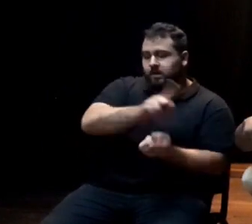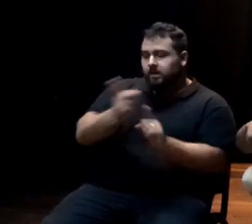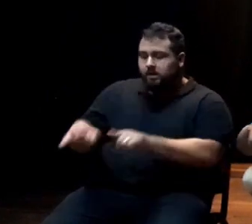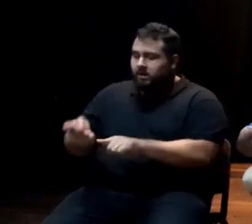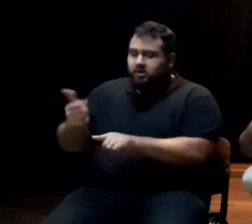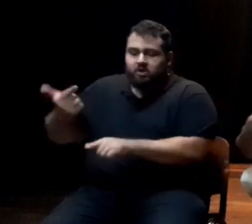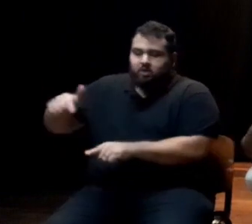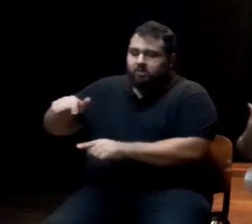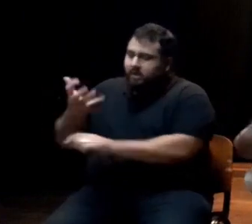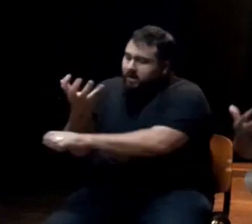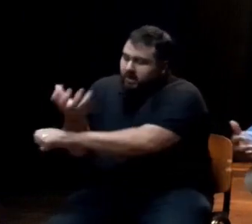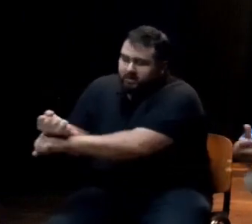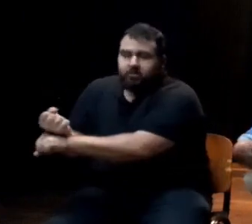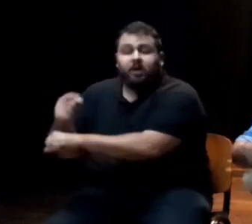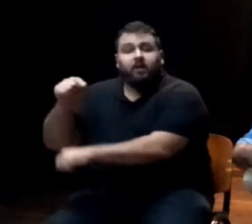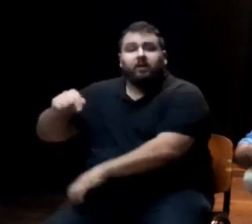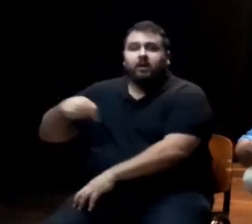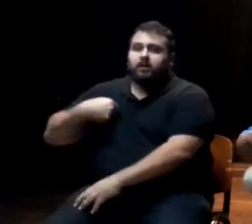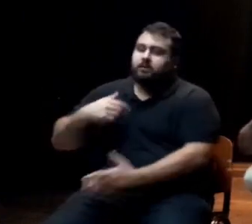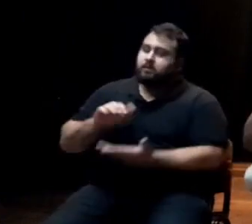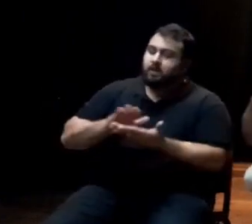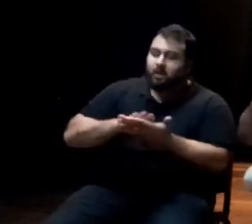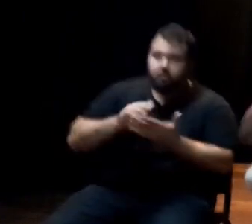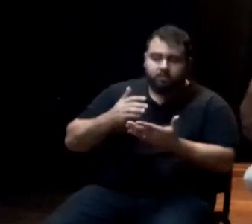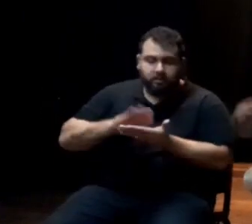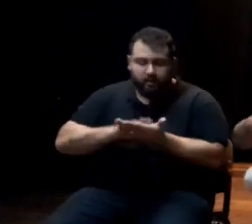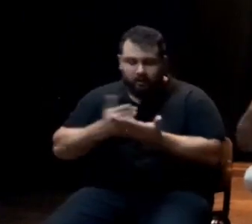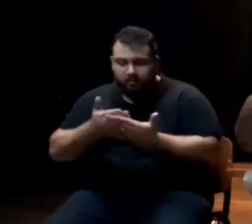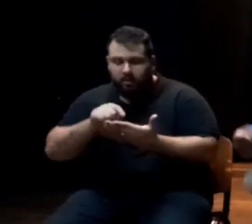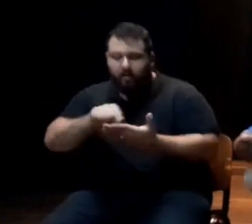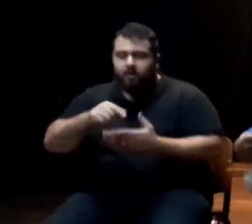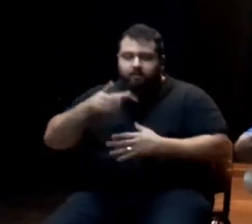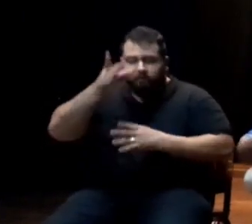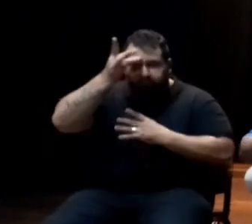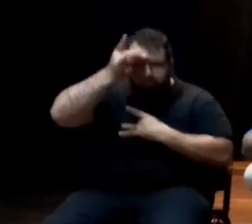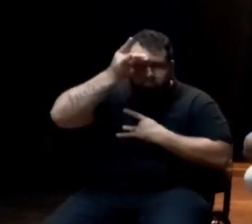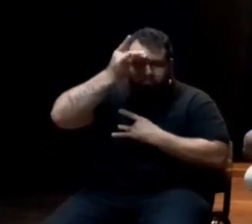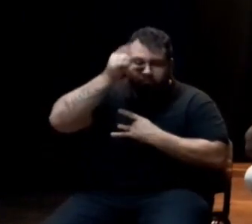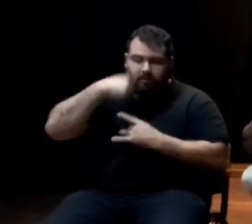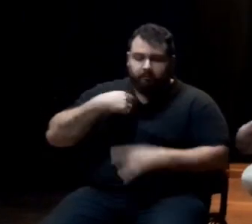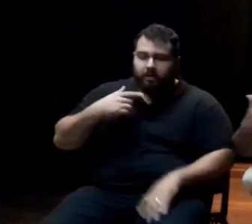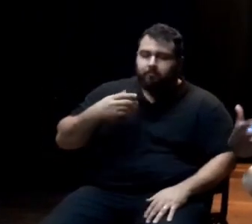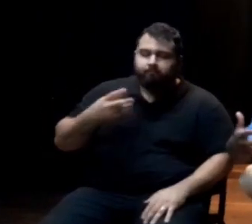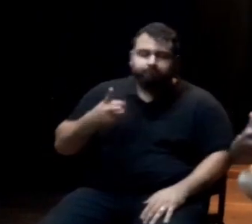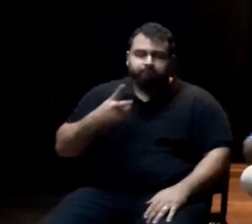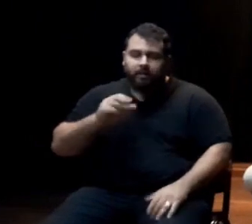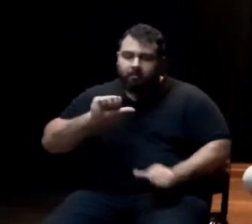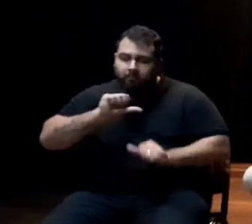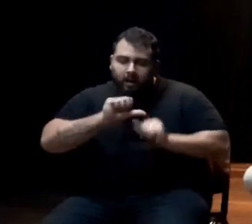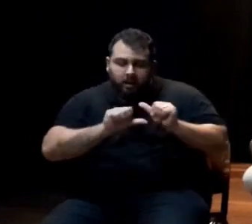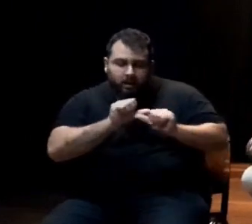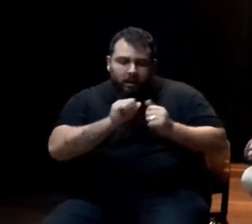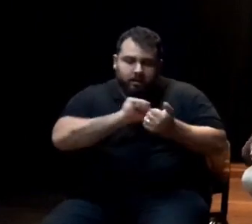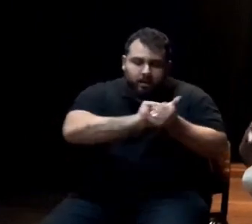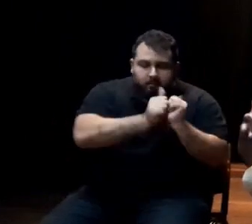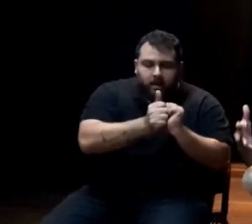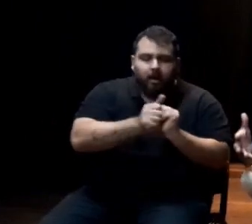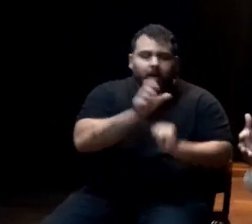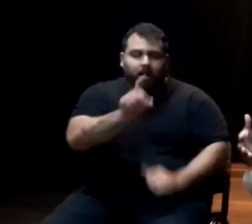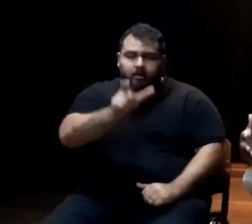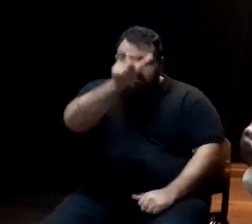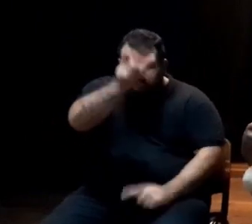ali, na maioria das vezes simultânea. Você vai falando, a gente vai interpretando. A gente vai personificando cada pessoa,